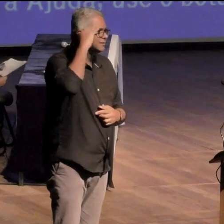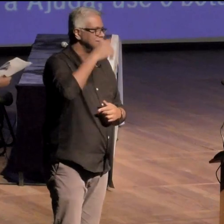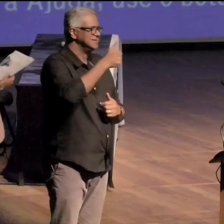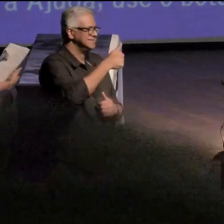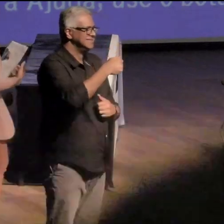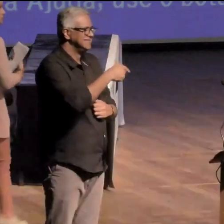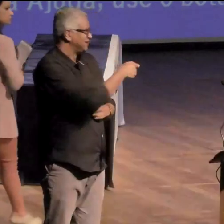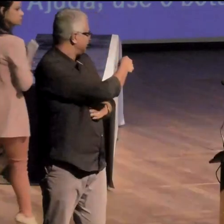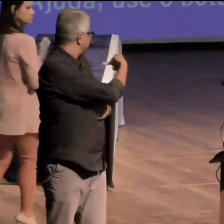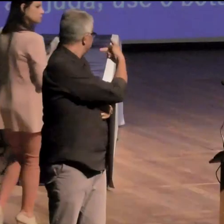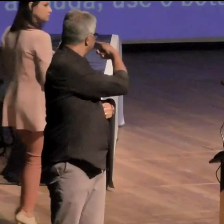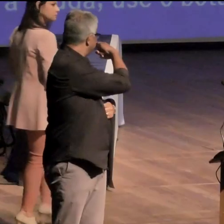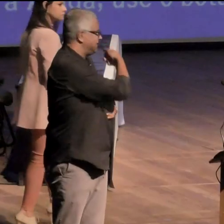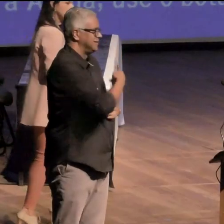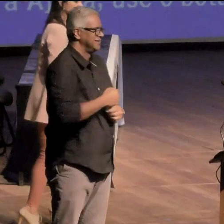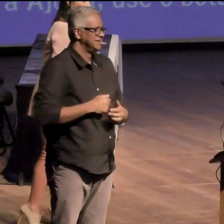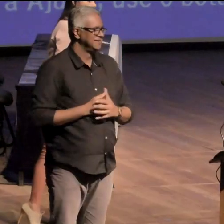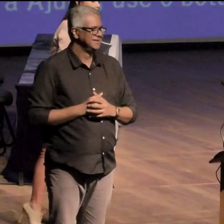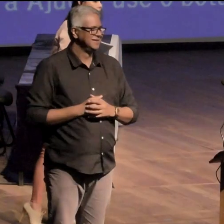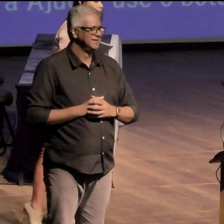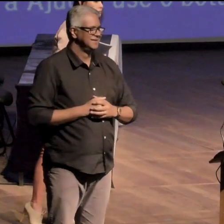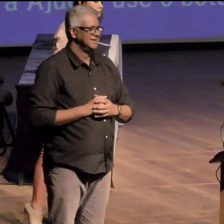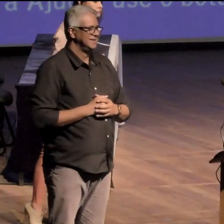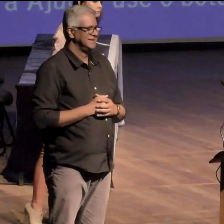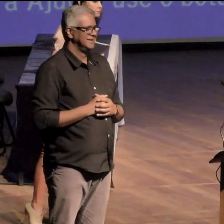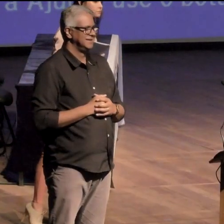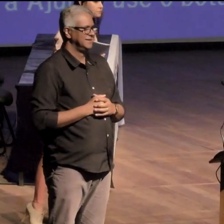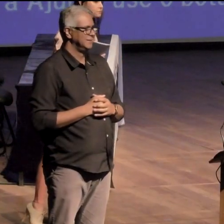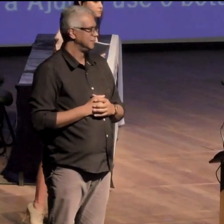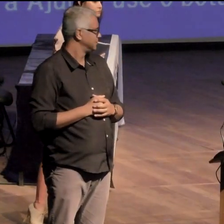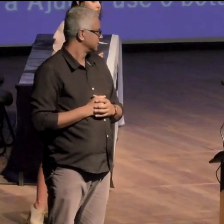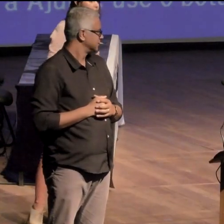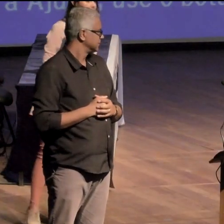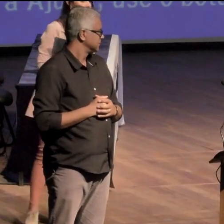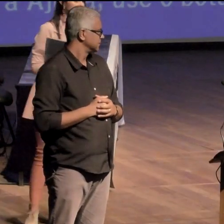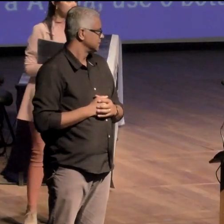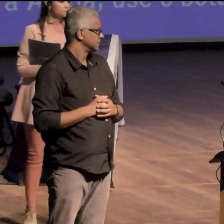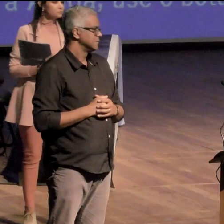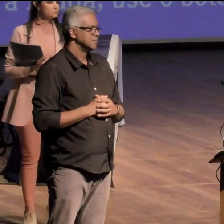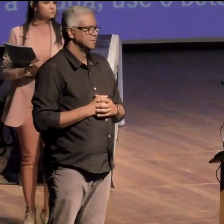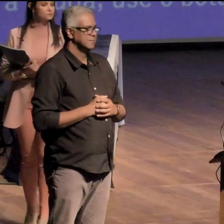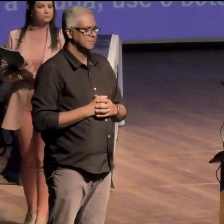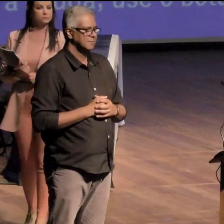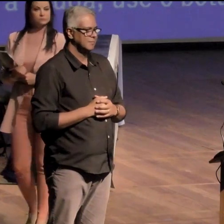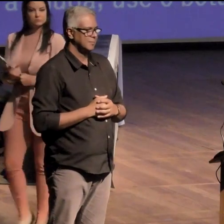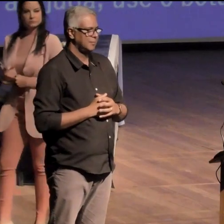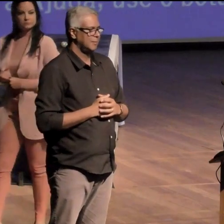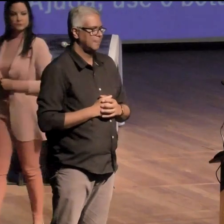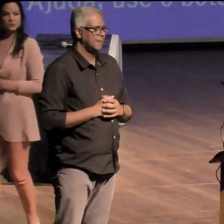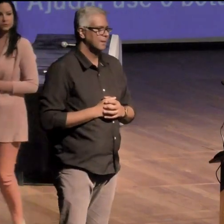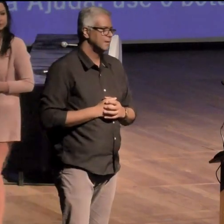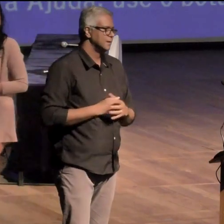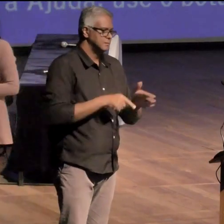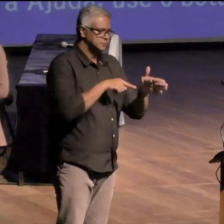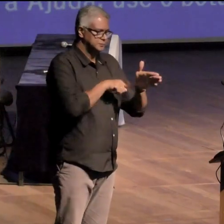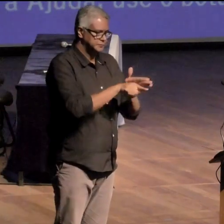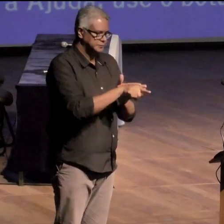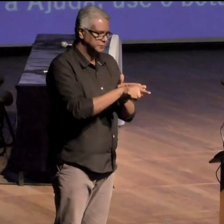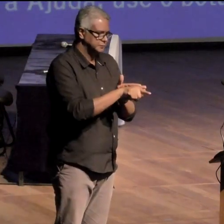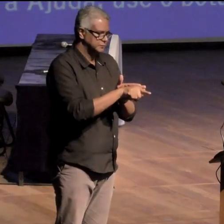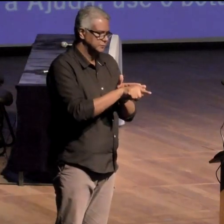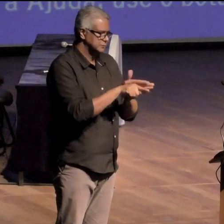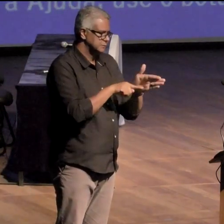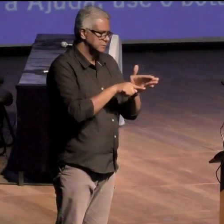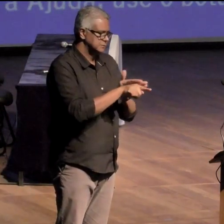opção para um cardápio alternativo caso o cardápio não possa ser aplicado por qualquer eventualidade vou deixar